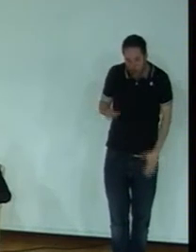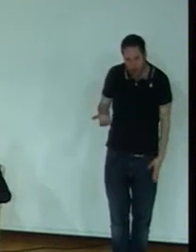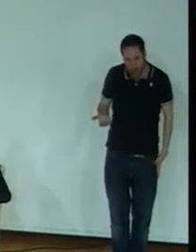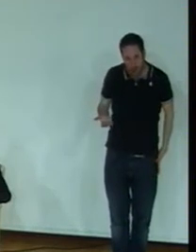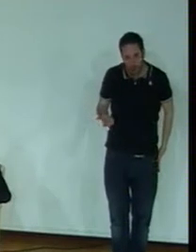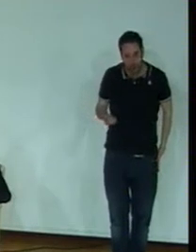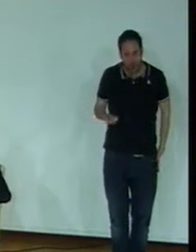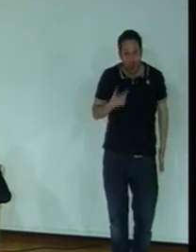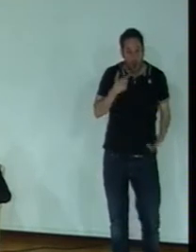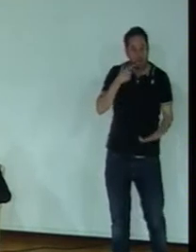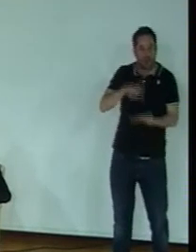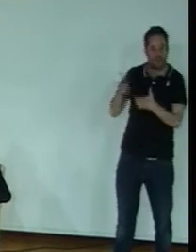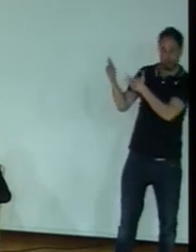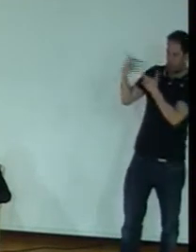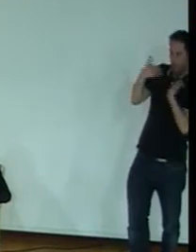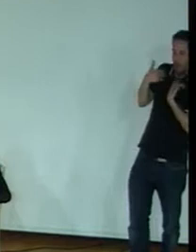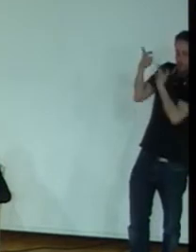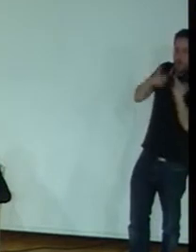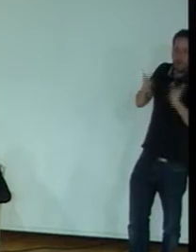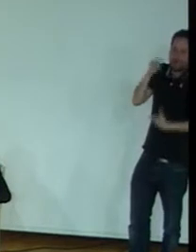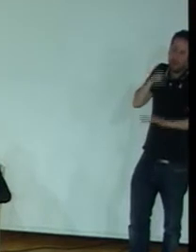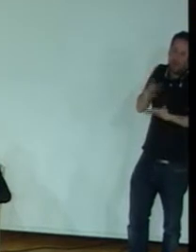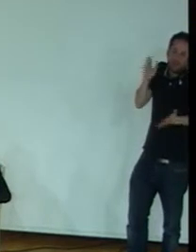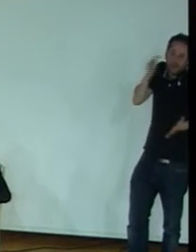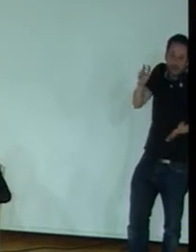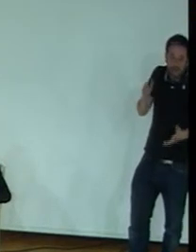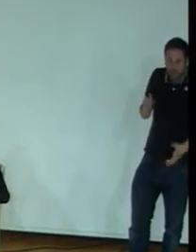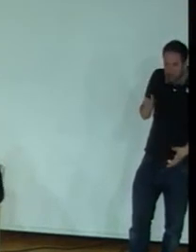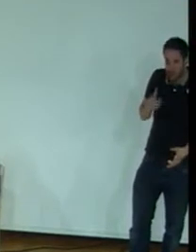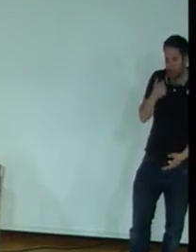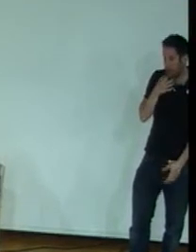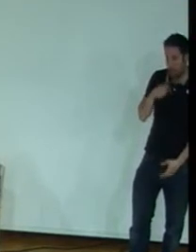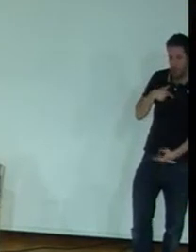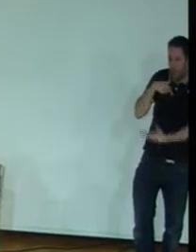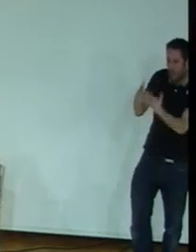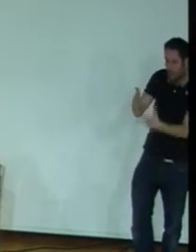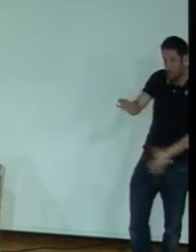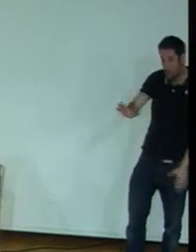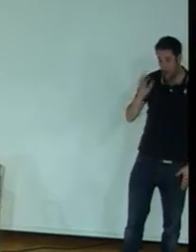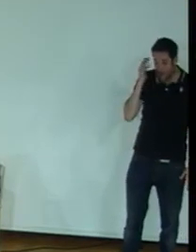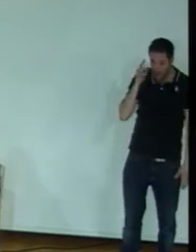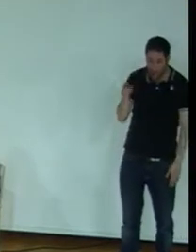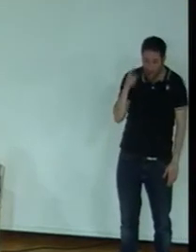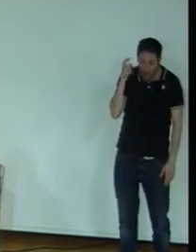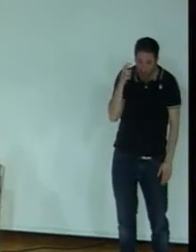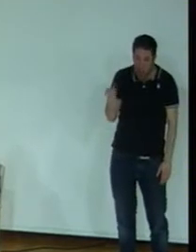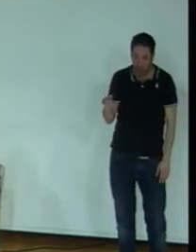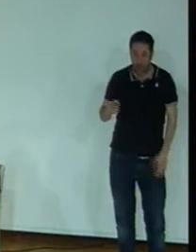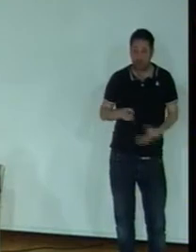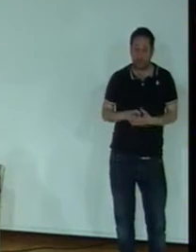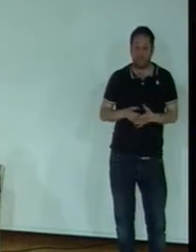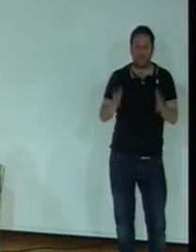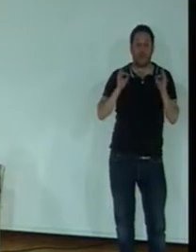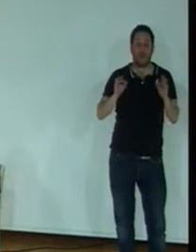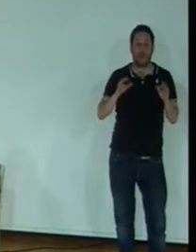moi je suis prête à me faire plus surveiller. Je pense que la vraie remarque à dire à ces personnes-là, en y réfléchissant un peu, c'est de dire,